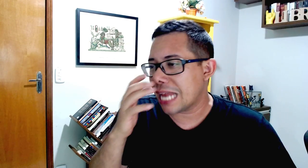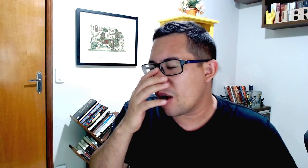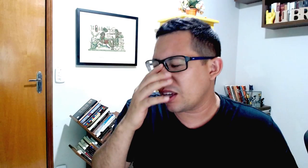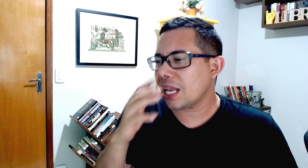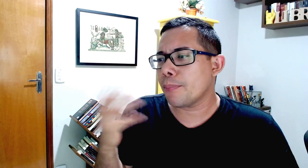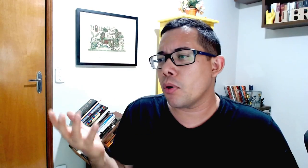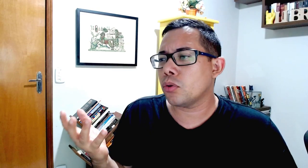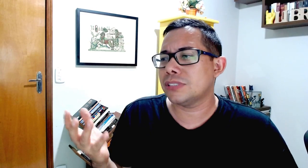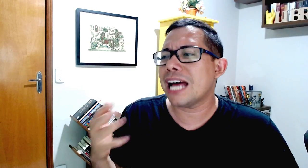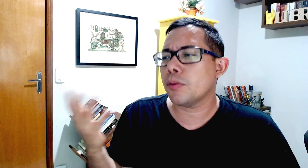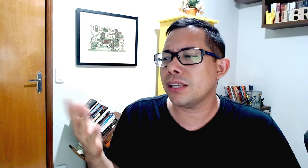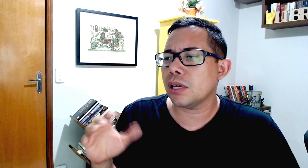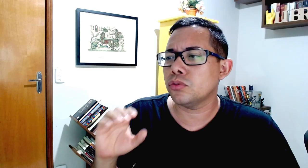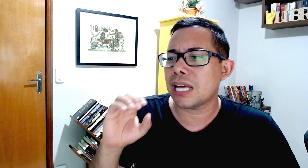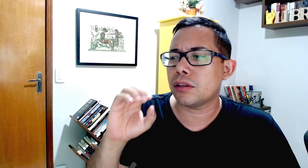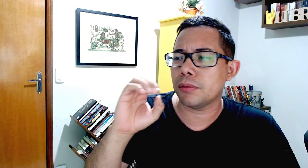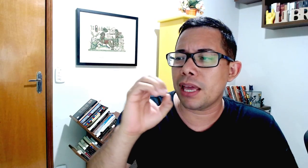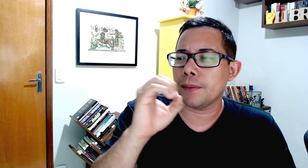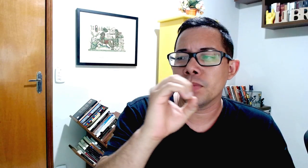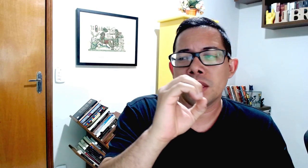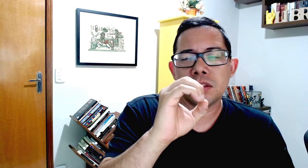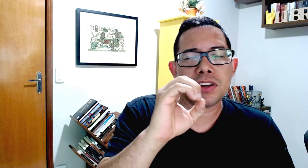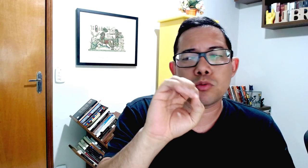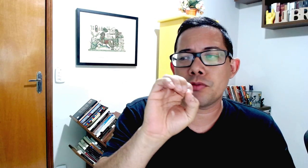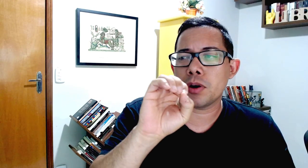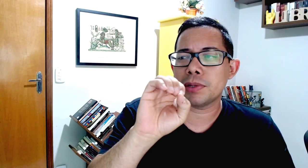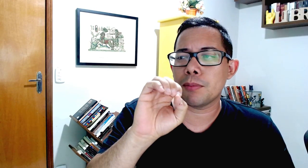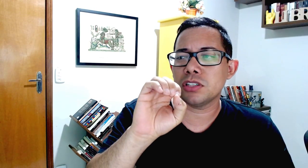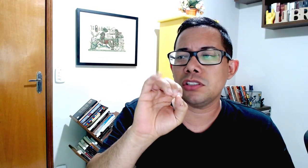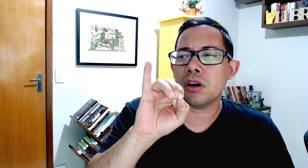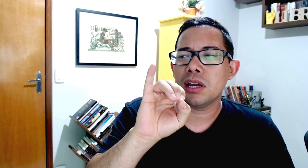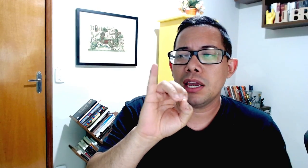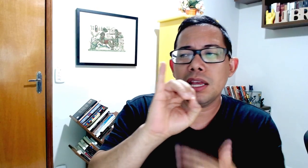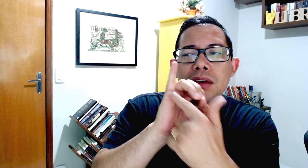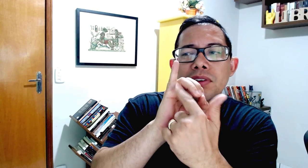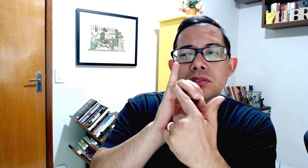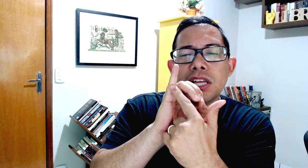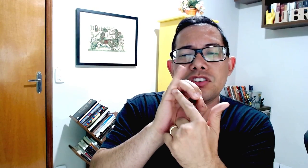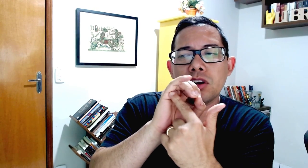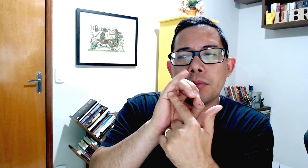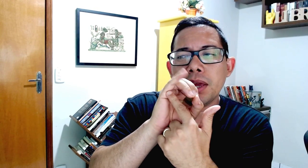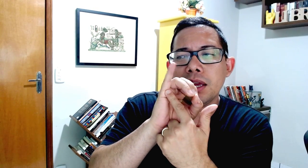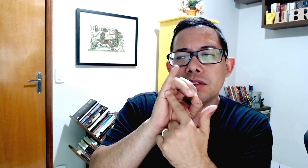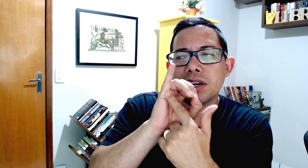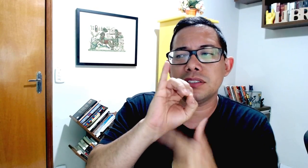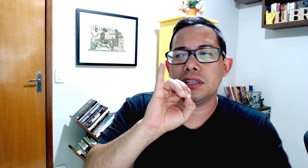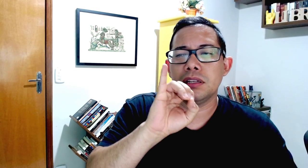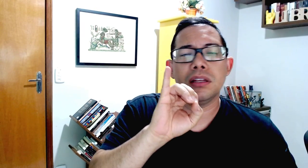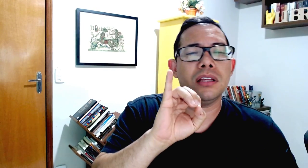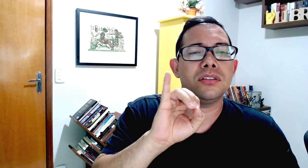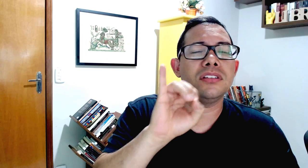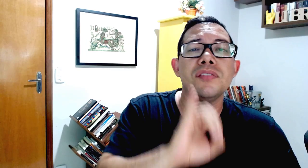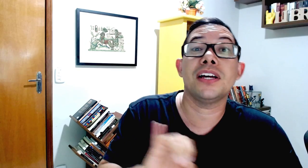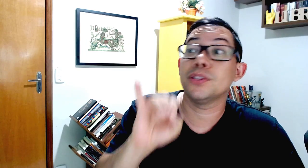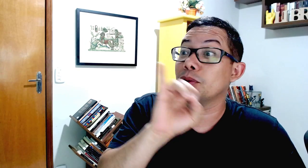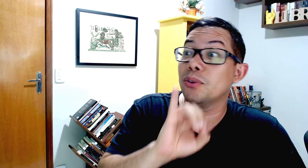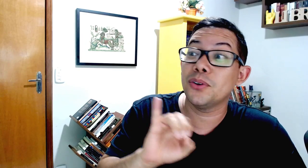outro sinal Ele é pouco usado mas ser usado também você faz com a forma da mão assim ó e levanta o dedinho bem assim você faz